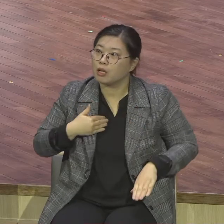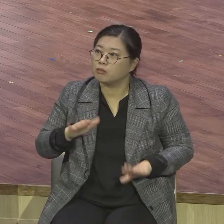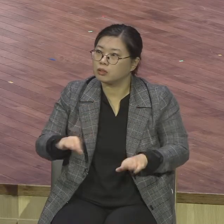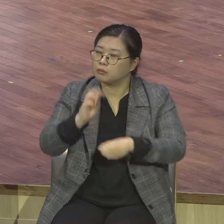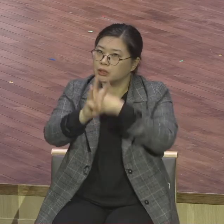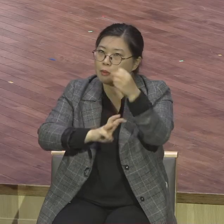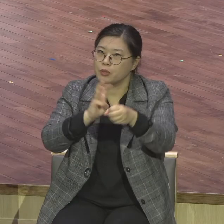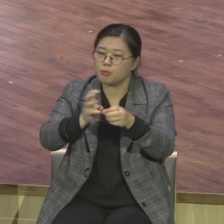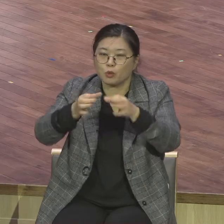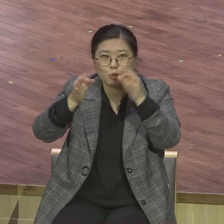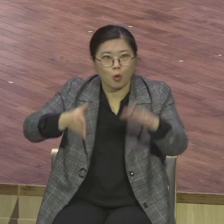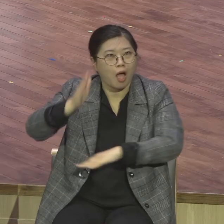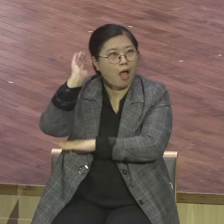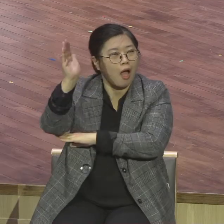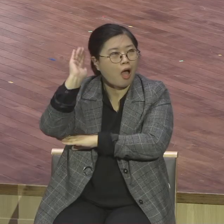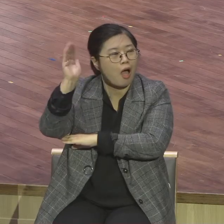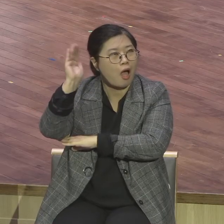합니다.